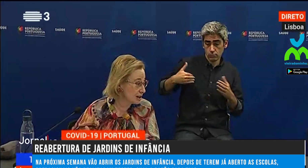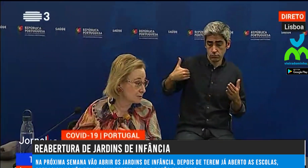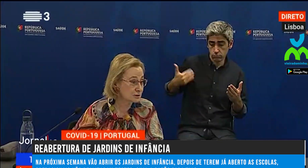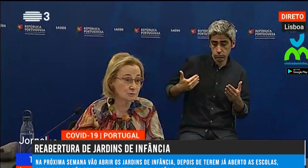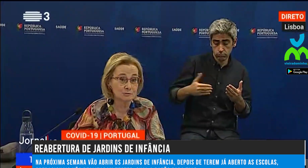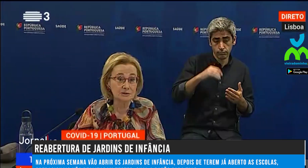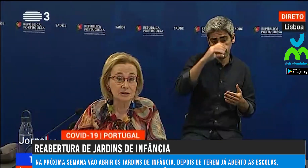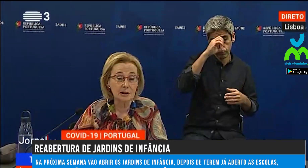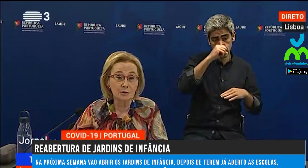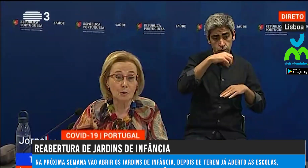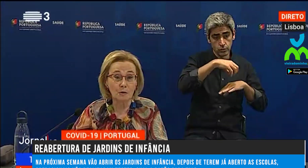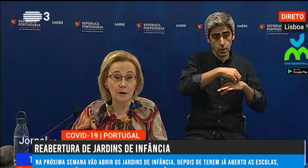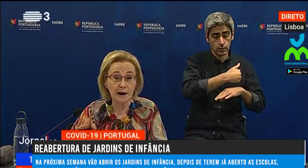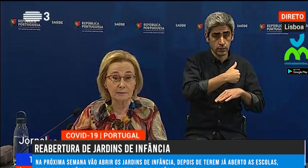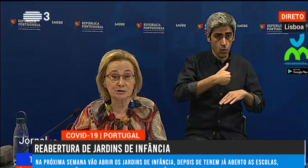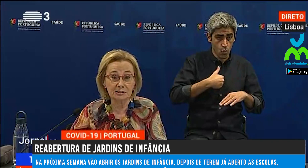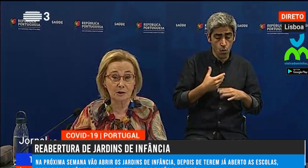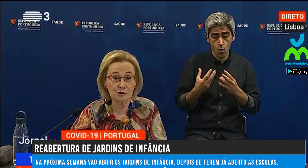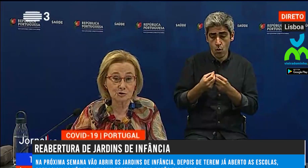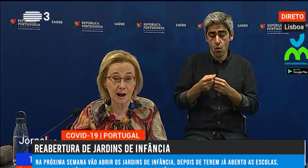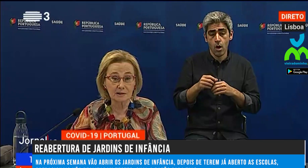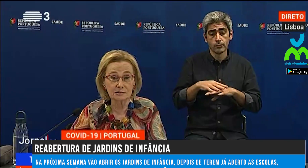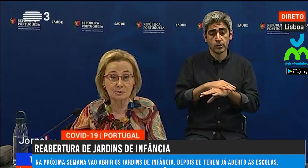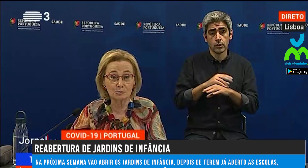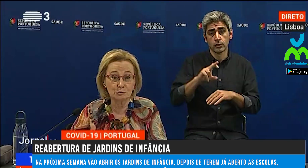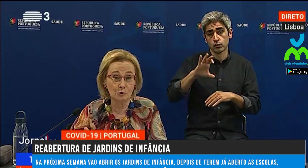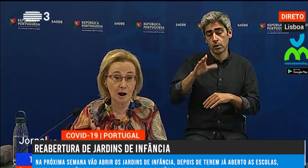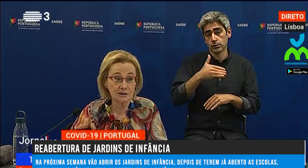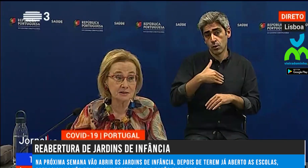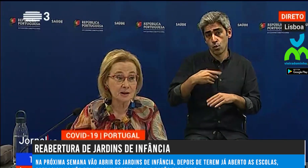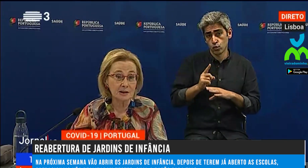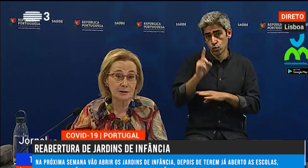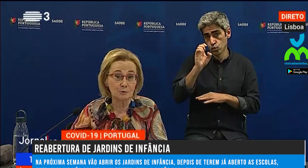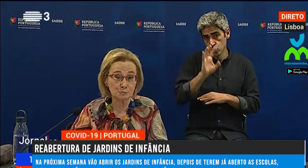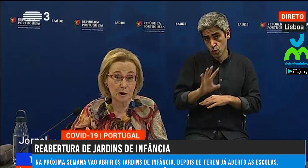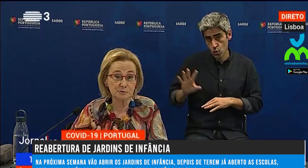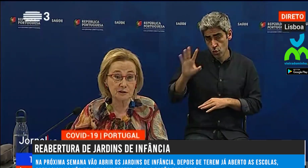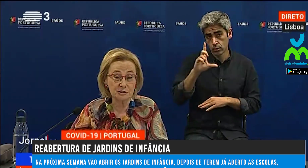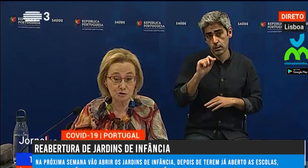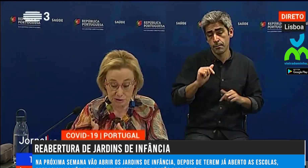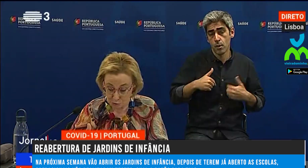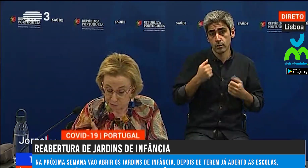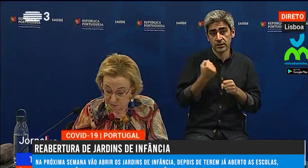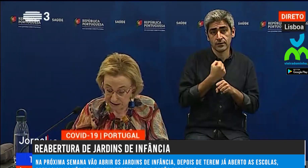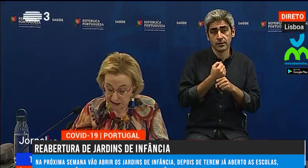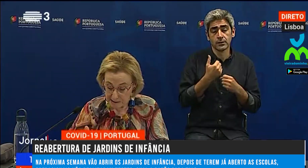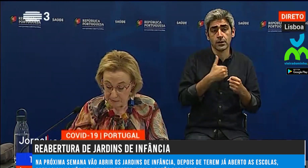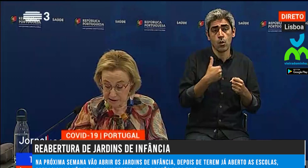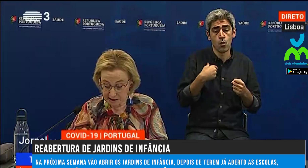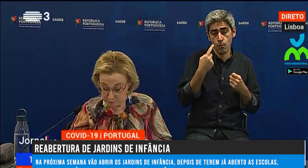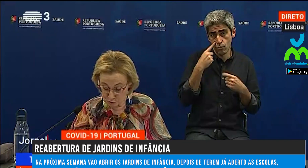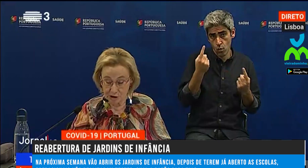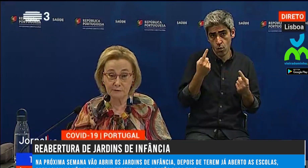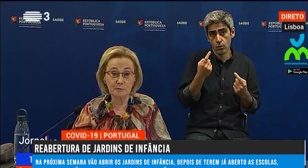o Ministério da Saúde com a Administração Regional de Saúde do Norte e com os próprios serviços de saúde pública